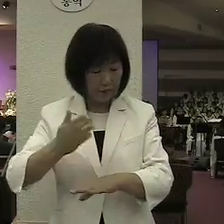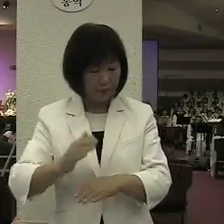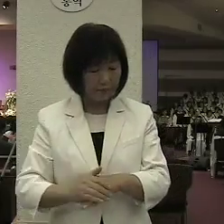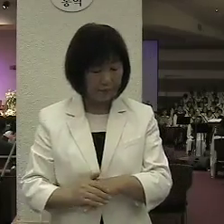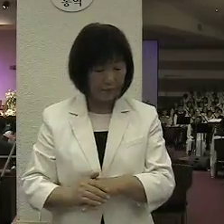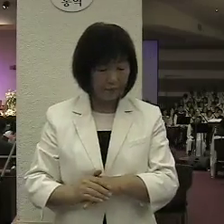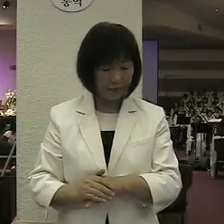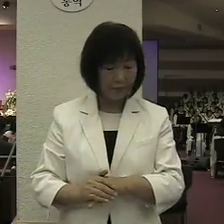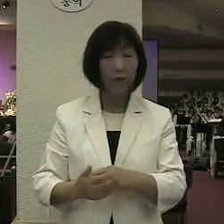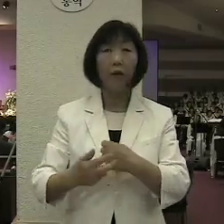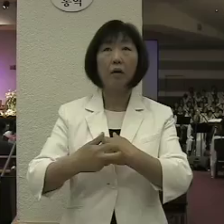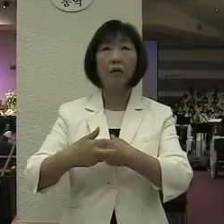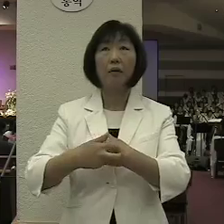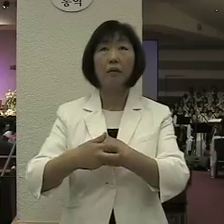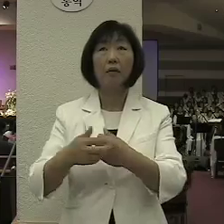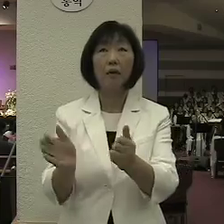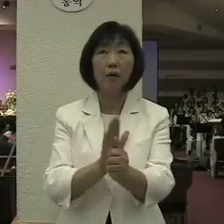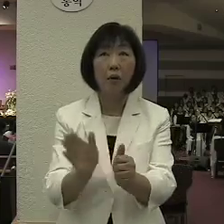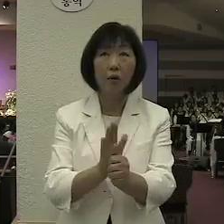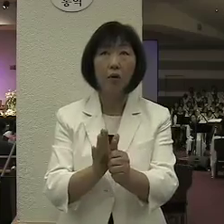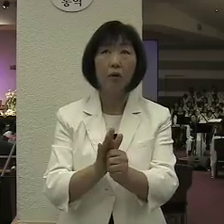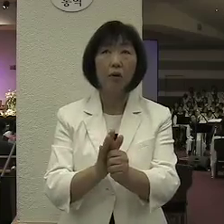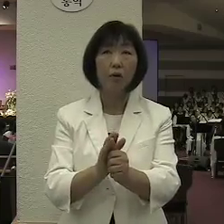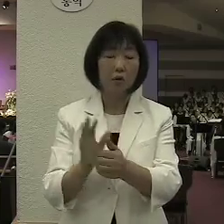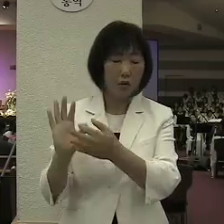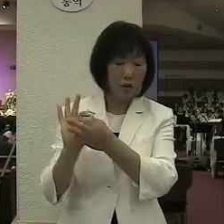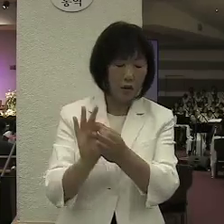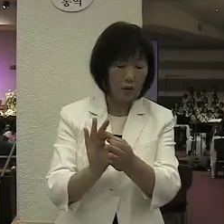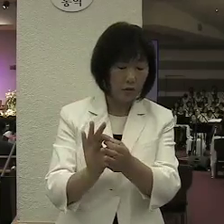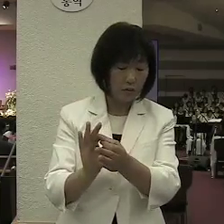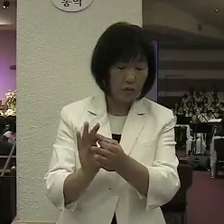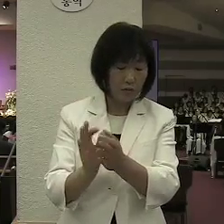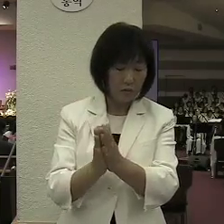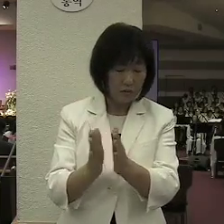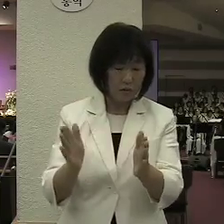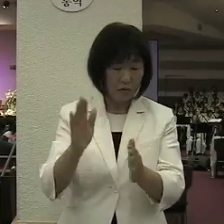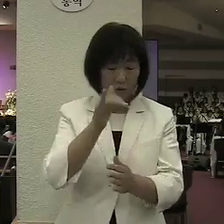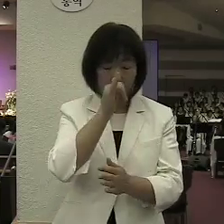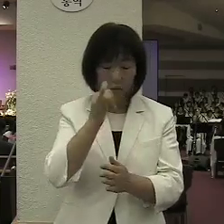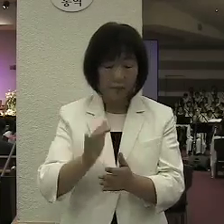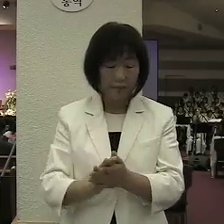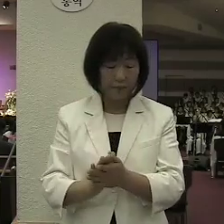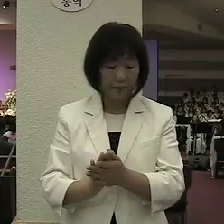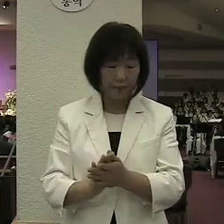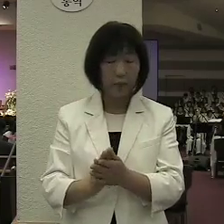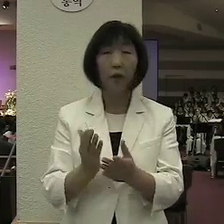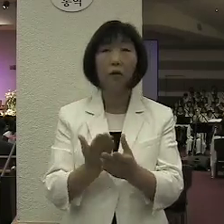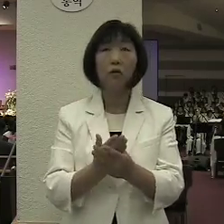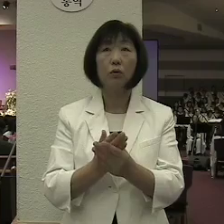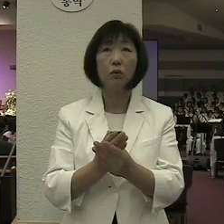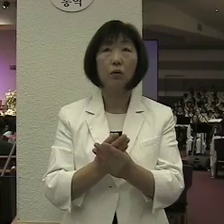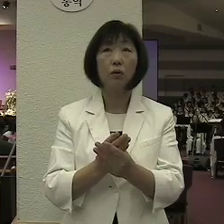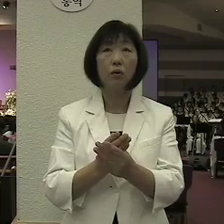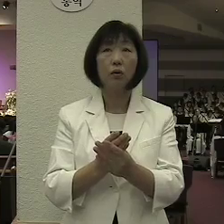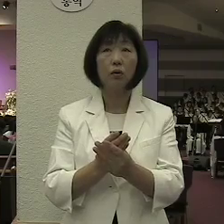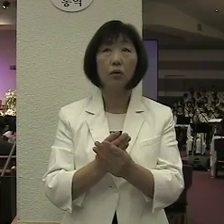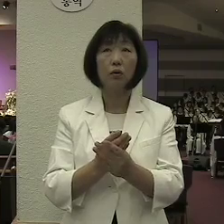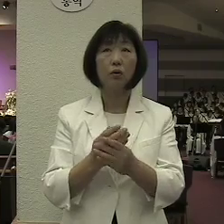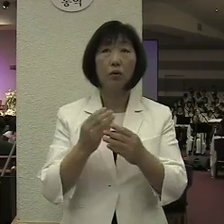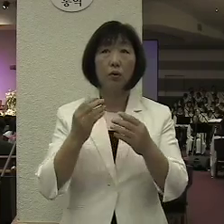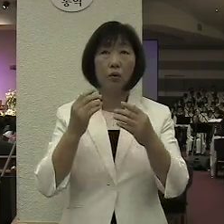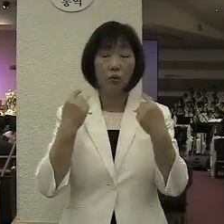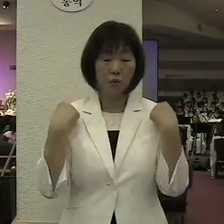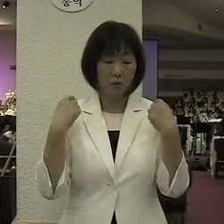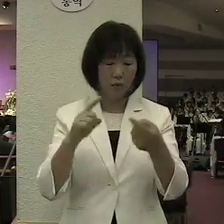픽업하실 수 있습니다. 만남의 시간 찬양팀에서 함께 찬양으로 성기식 분을 모집하고 또한 드라마 사역팀에서 함께 하실 분을